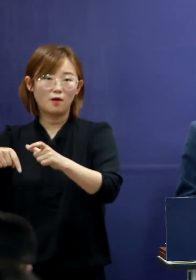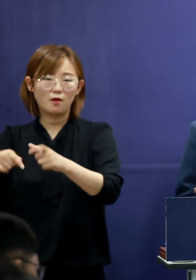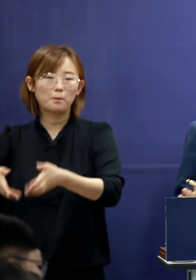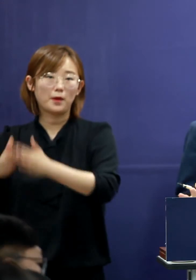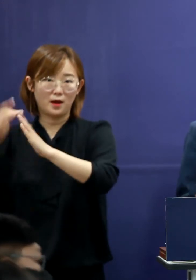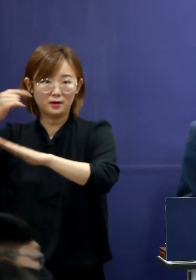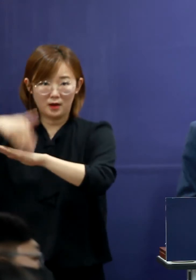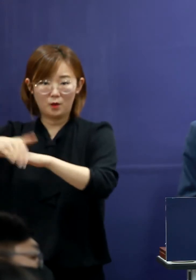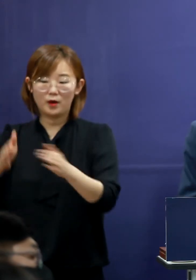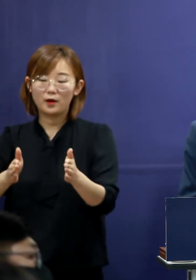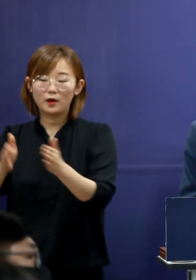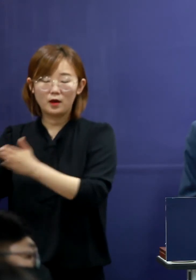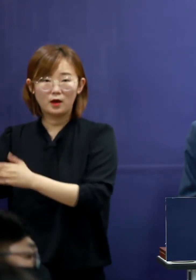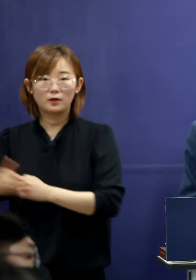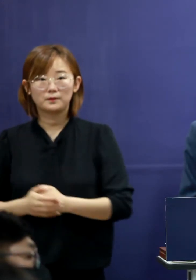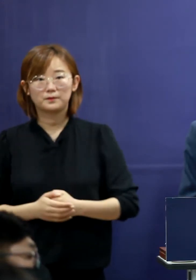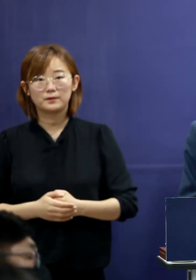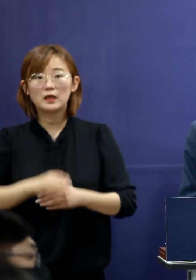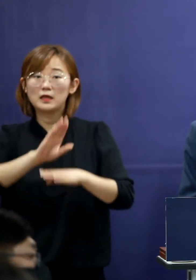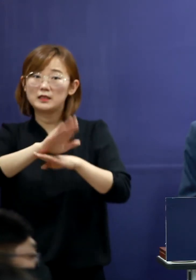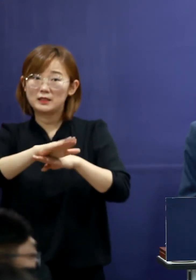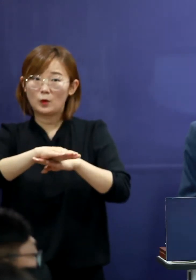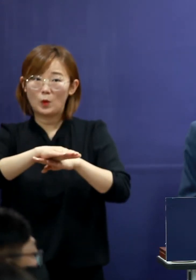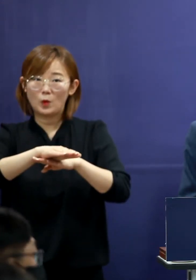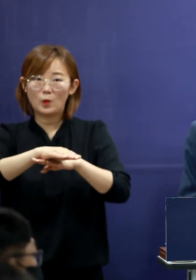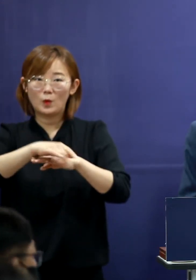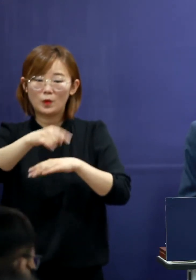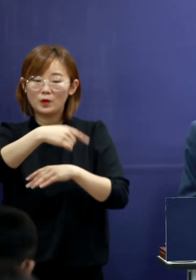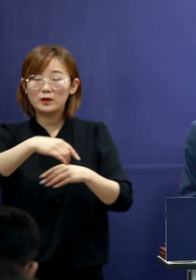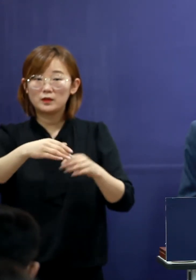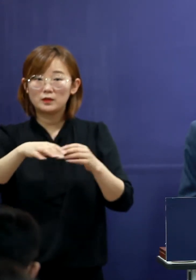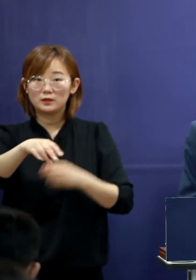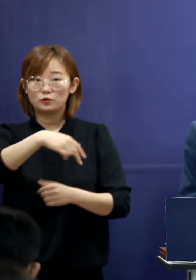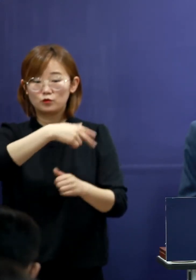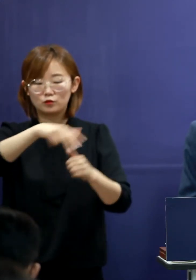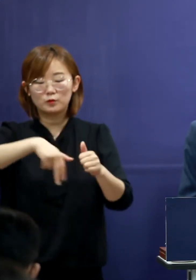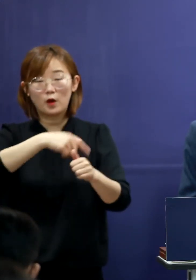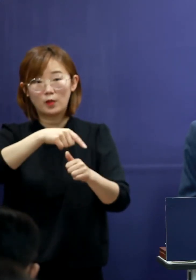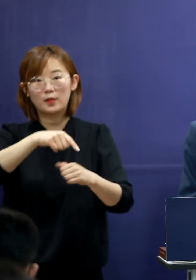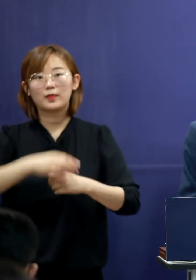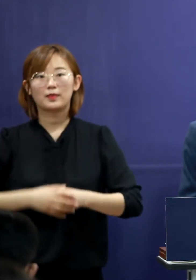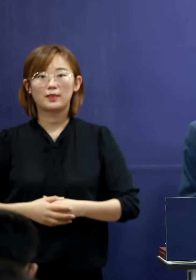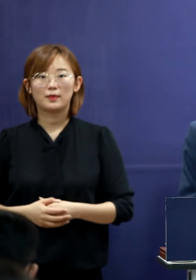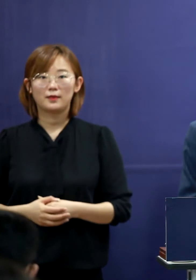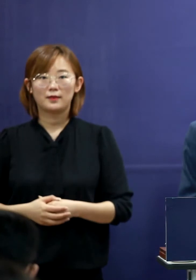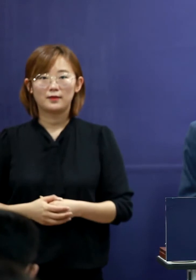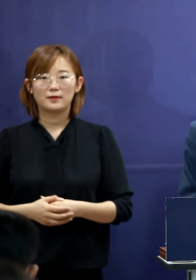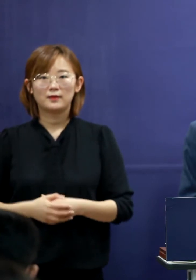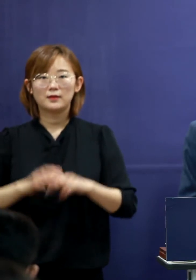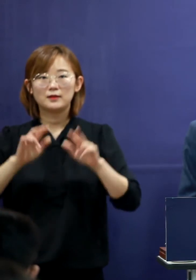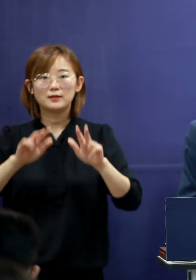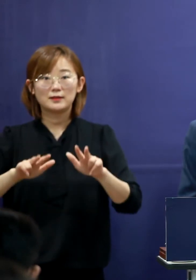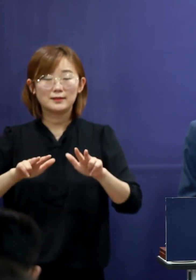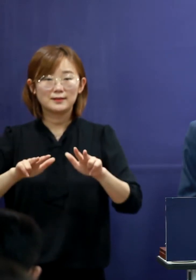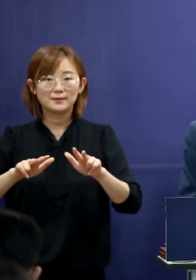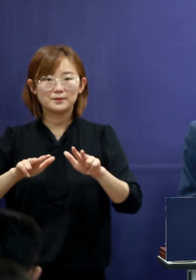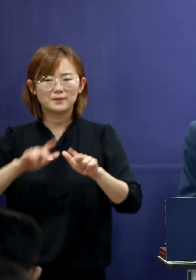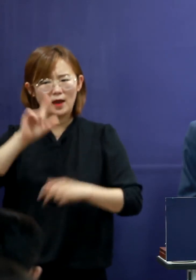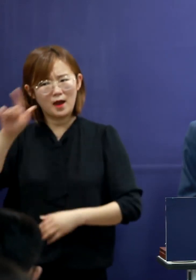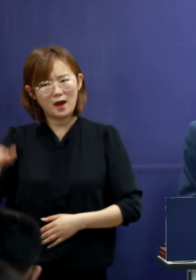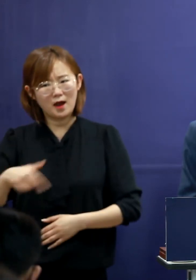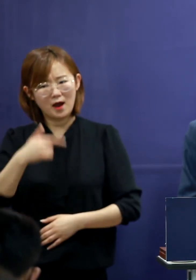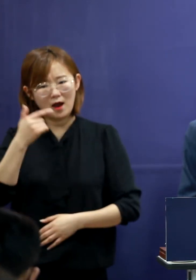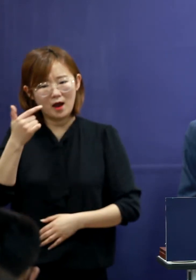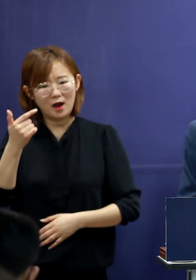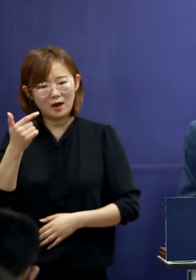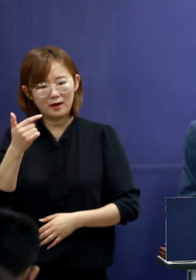우리 읍면 지역, 농촌 지역도 보면은 지금 현재 이제 처리 시설이 하루 한